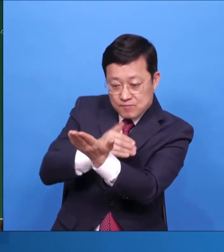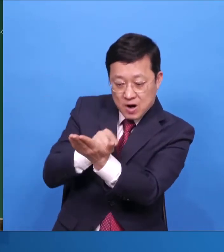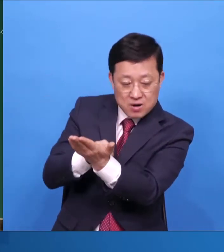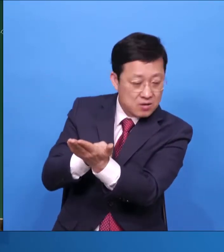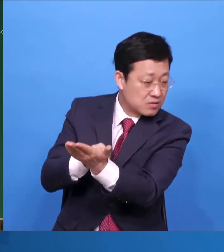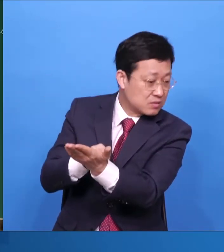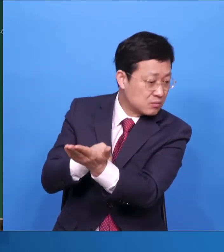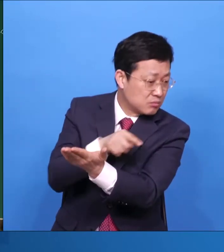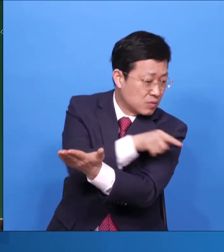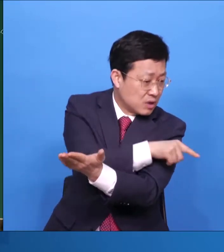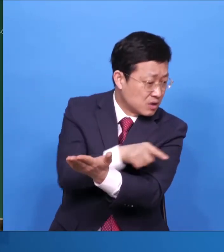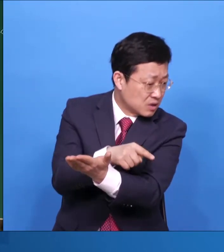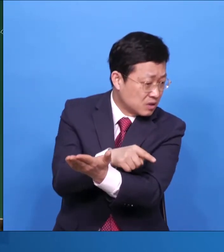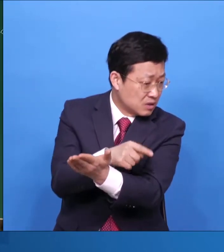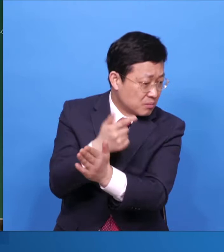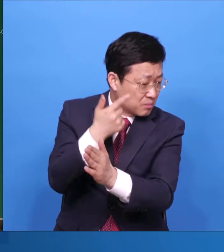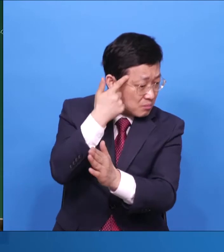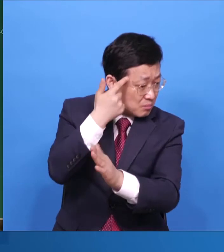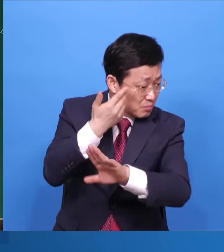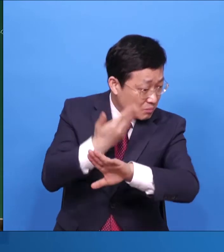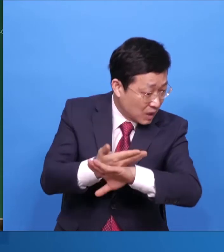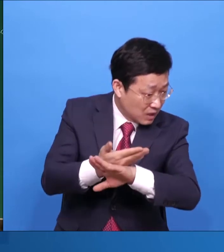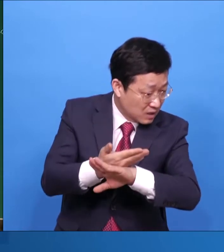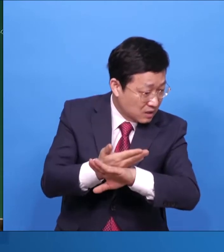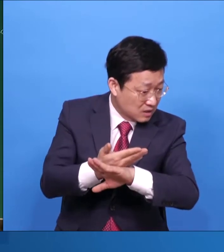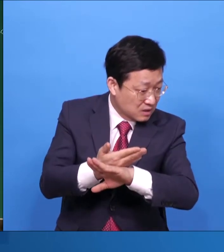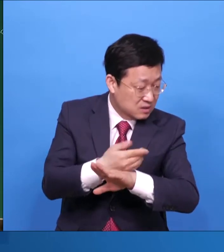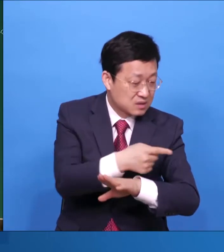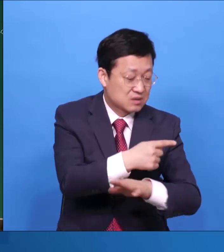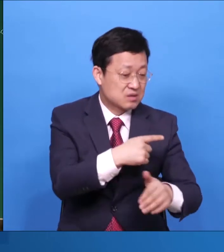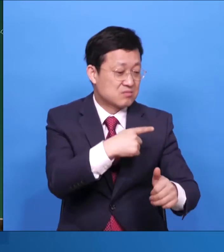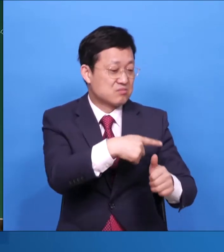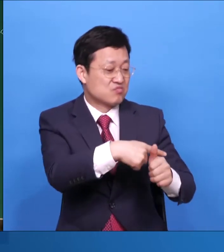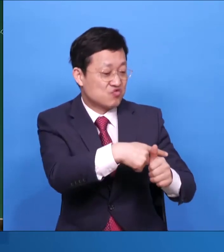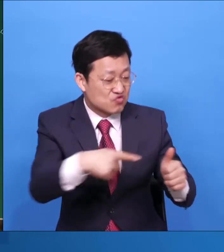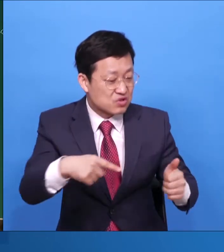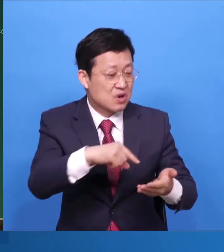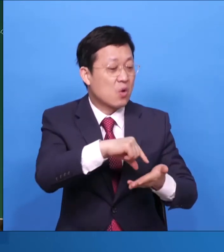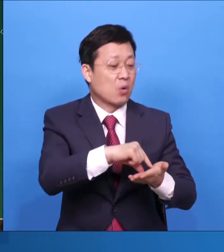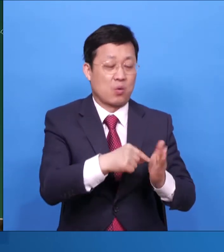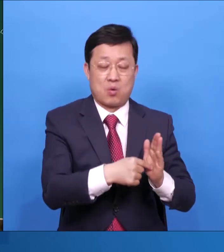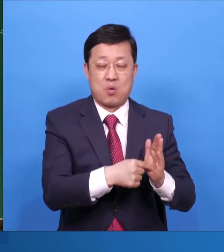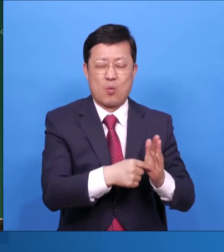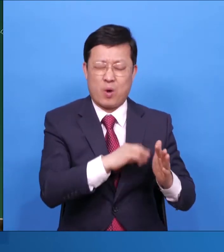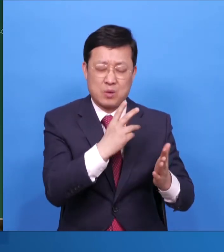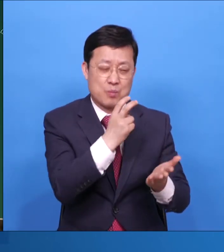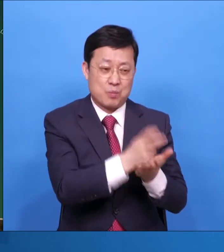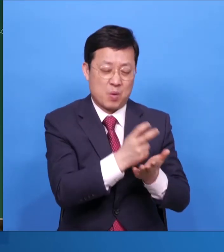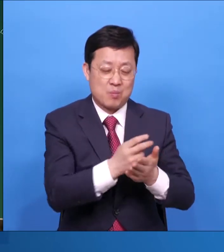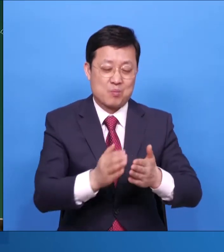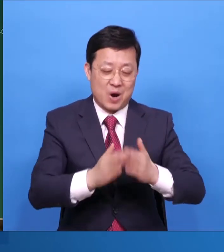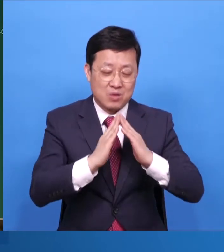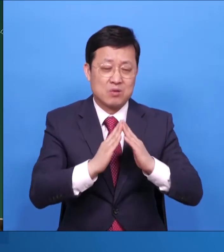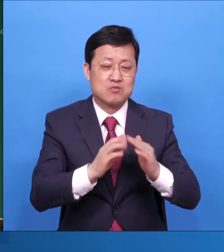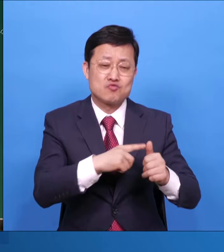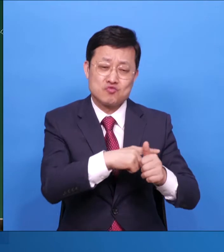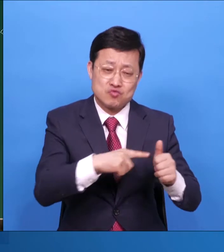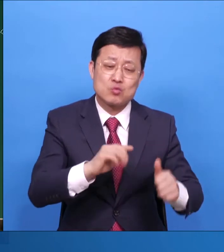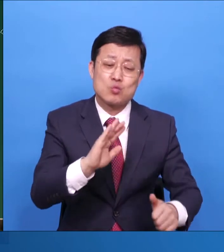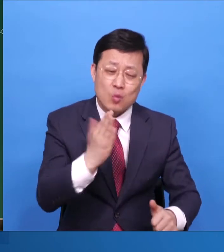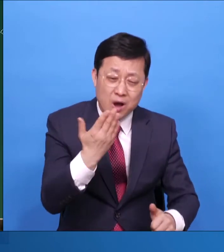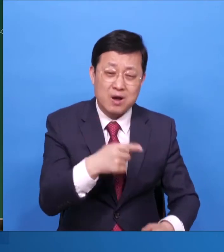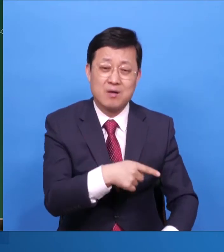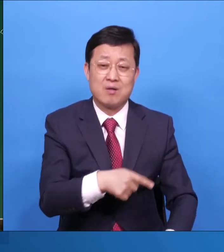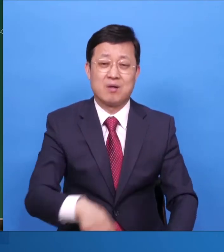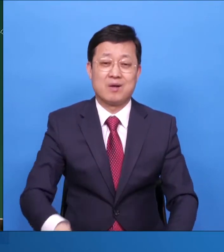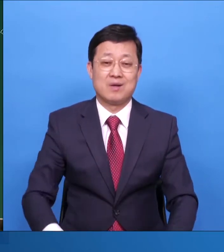그냥 이단이가 죽이는 거예요. Vemos que hay unas doctrinas, unas reglas, las cuales el rey y el papado hacían, pero los que se salían de esas reglas no solamente los tachaban como